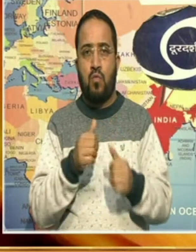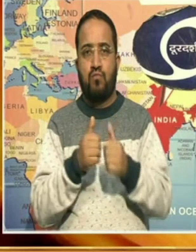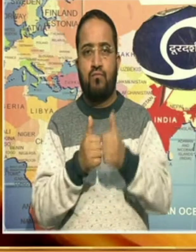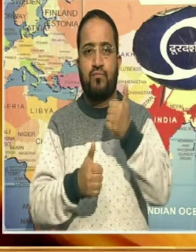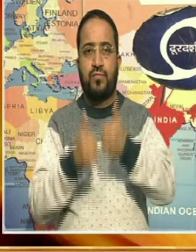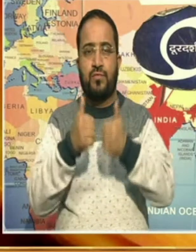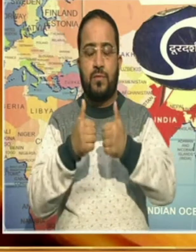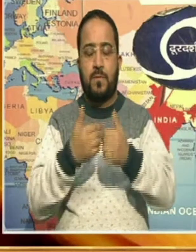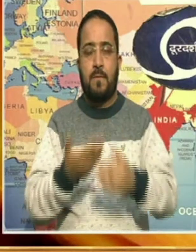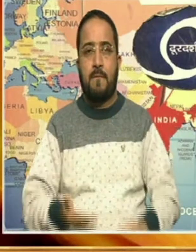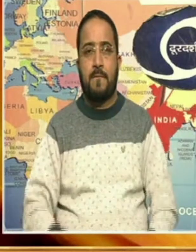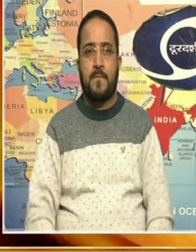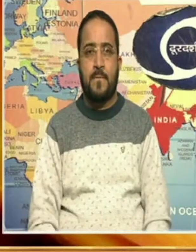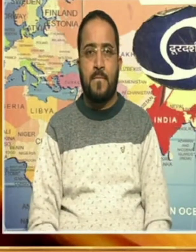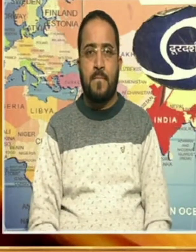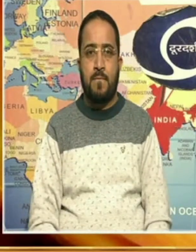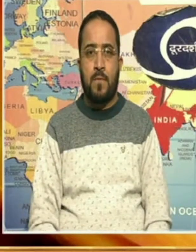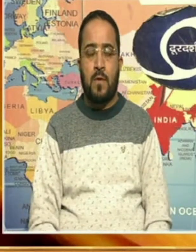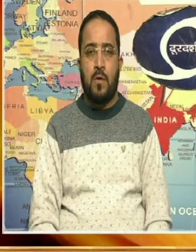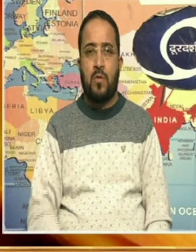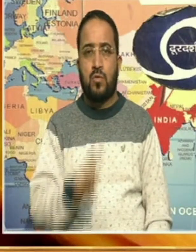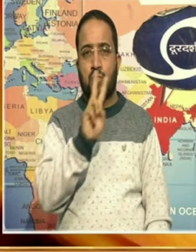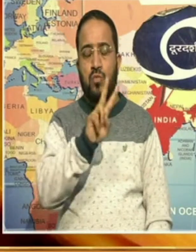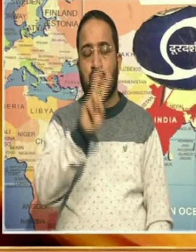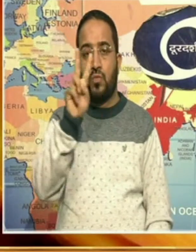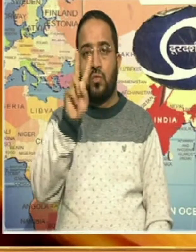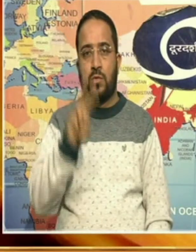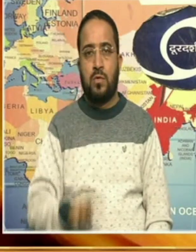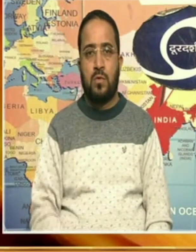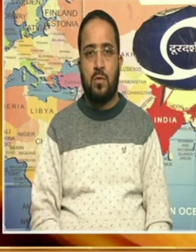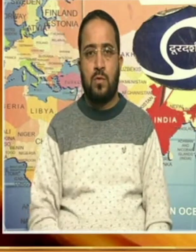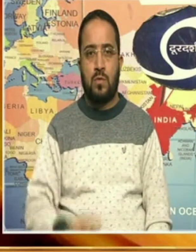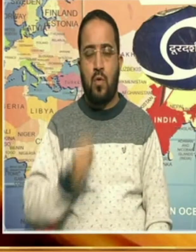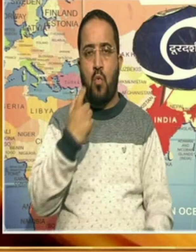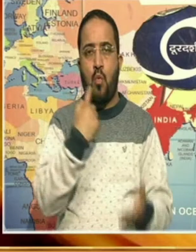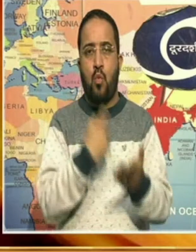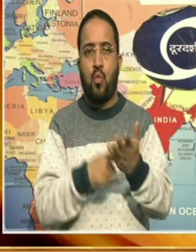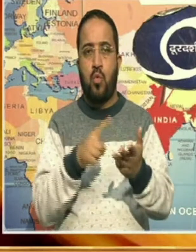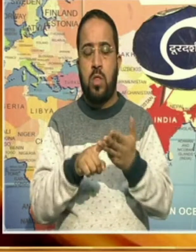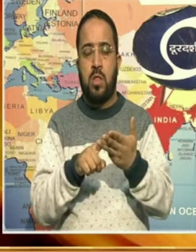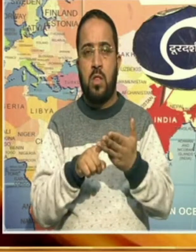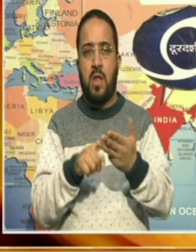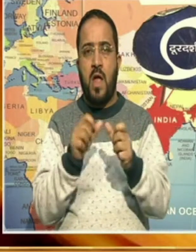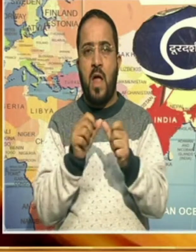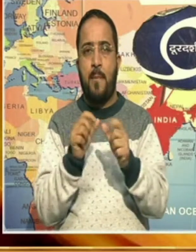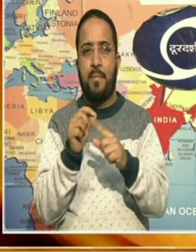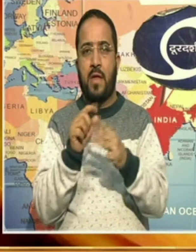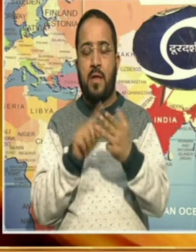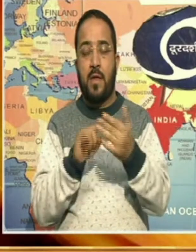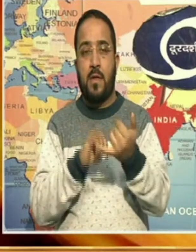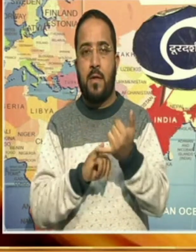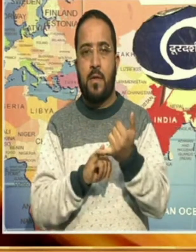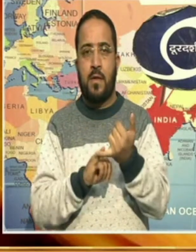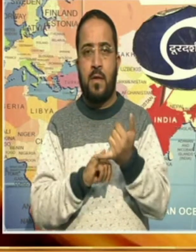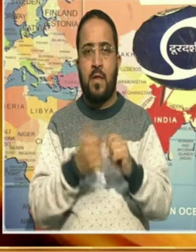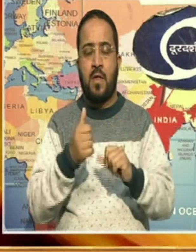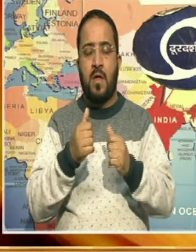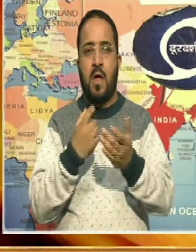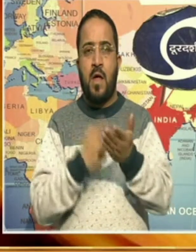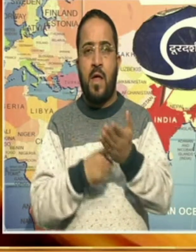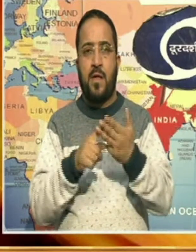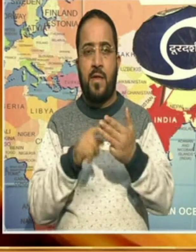والے بائیس گہر کانونی ایپس اور ویب سائٹس